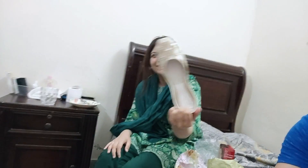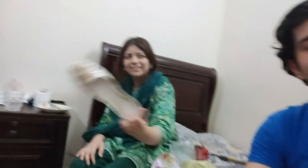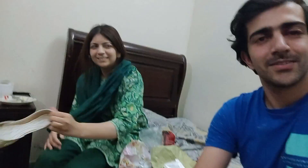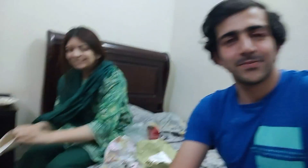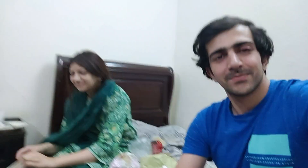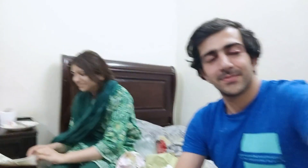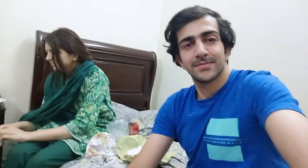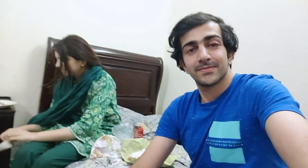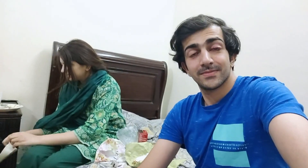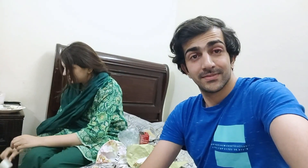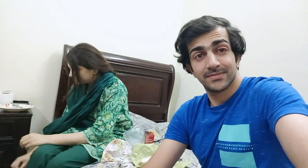थे मैंने व्हाइट कपड़ों के साथ पहनने के लिए।